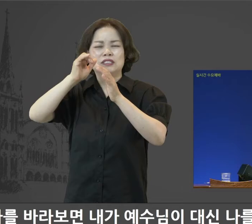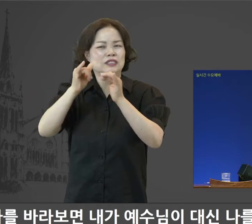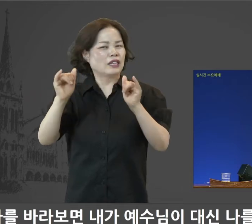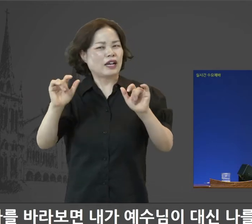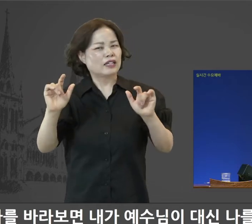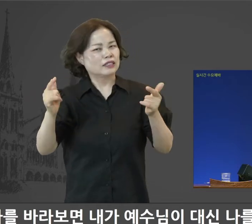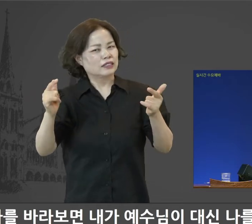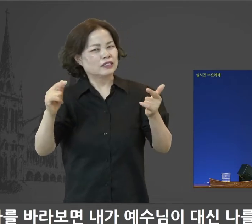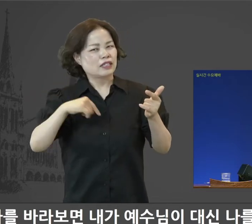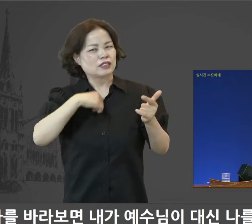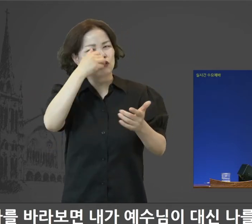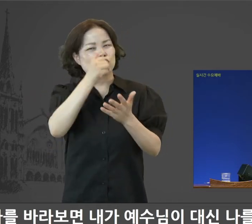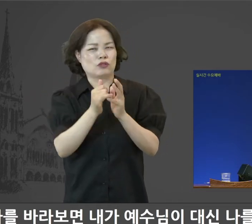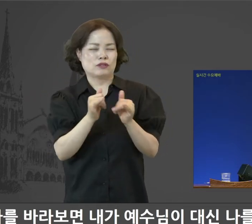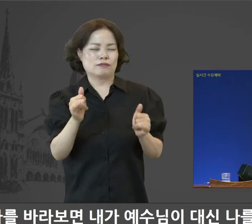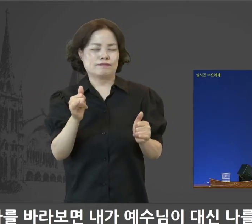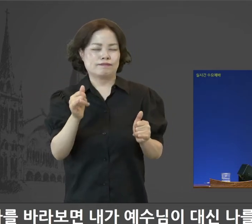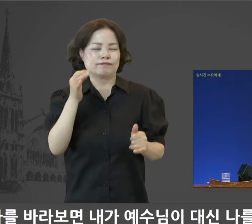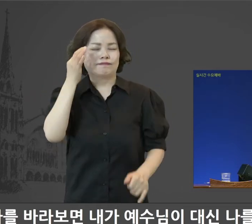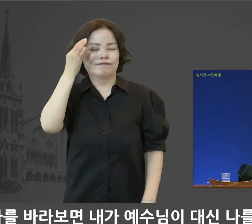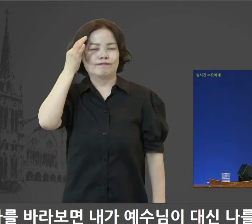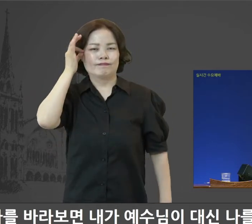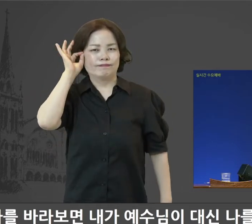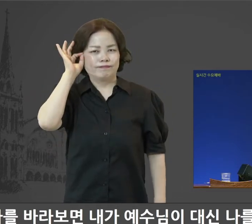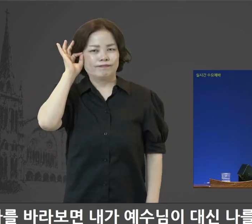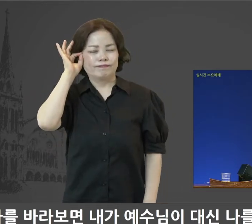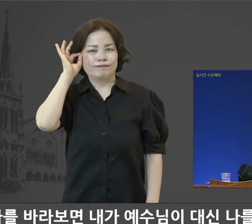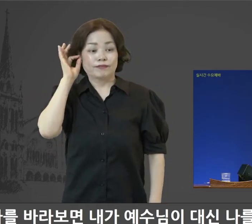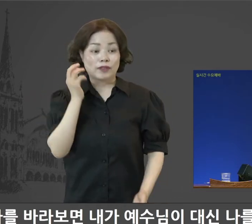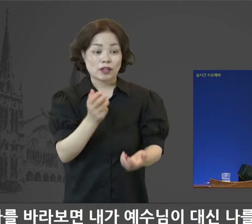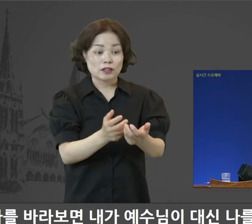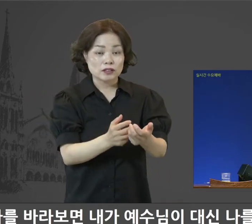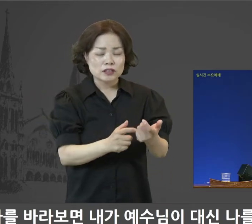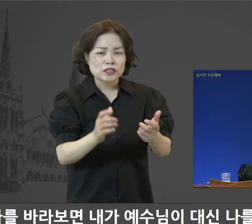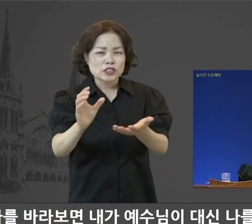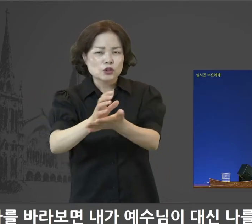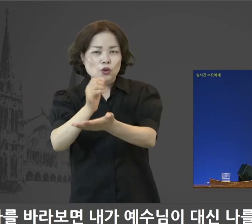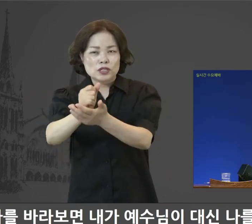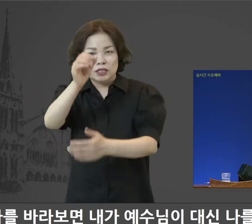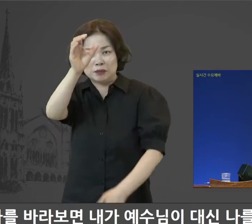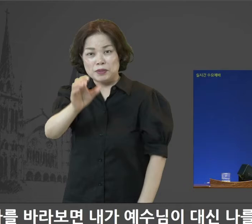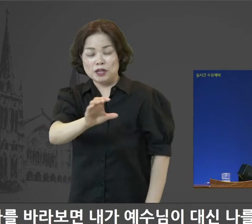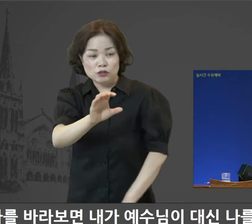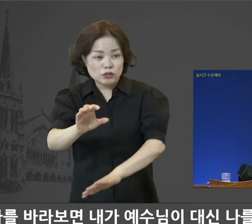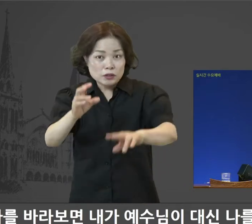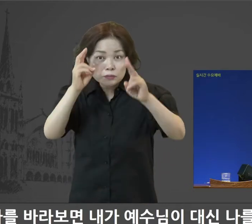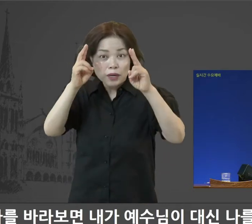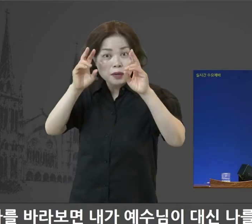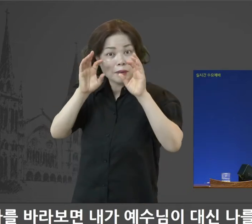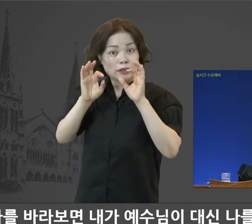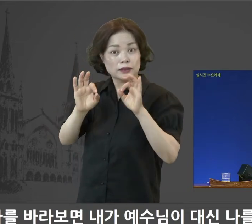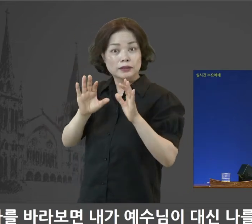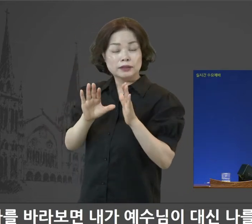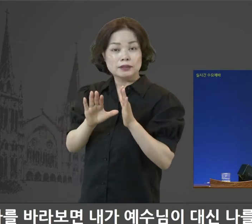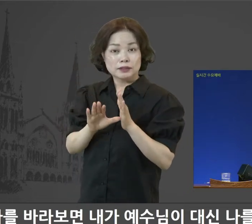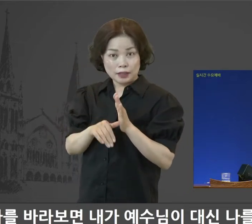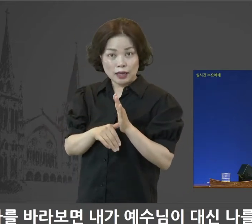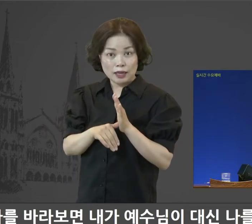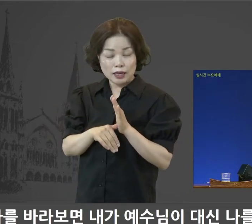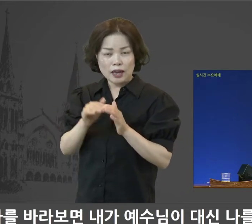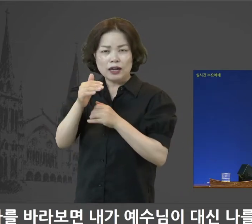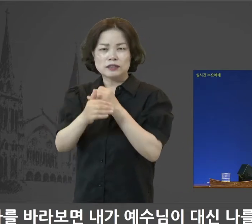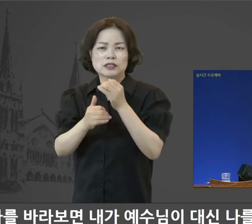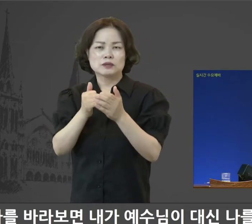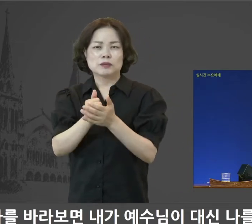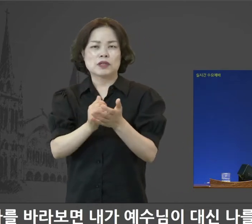자신의 죄인됨을 깊이 깨닫게 됩니다. 또한 더 나아가서 그리스도의 십자가를 우리가 바라볼 때